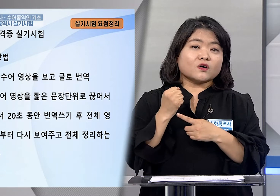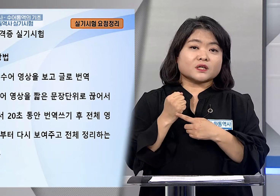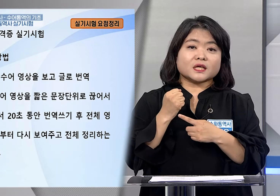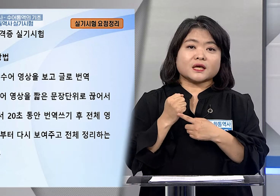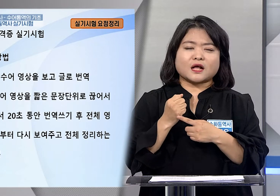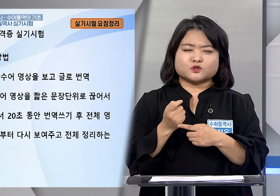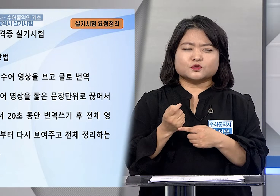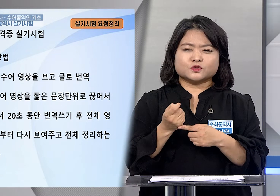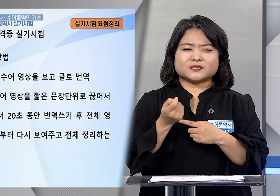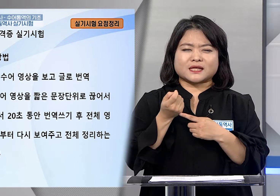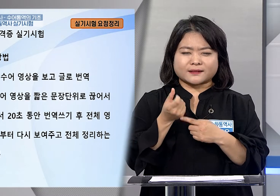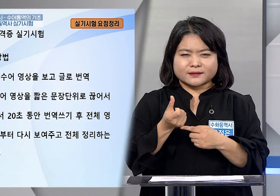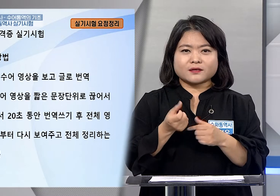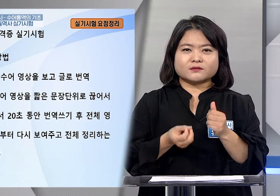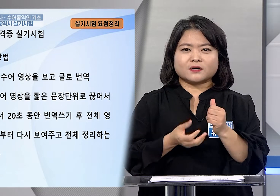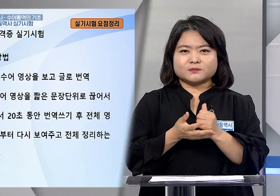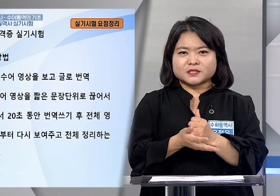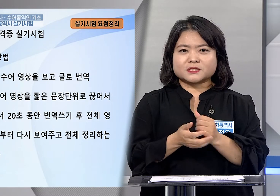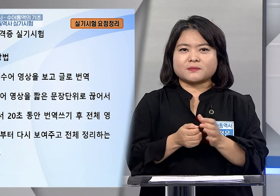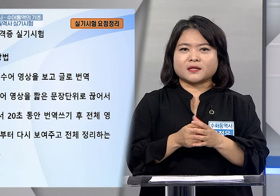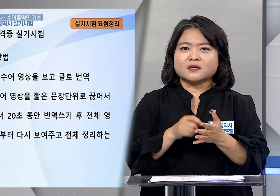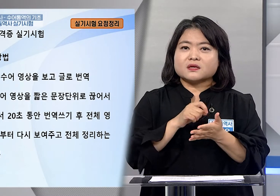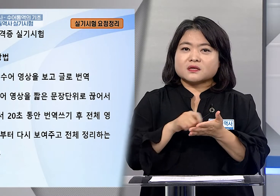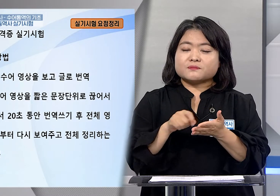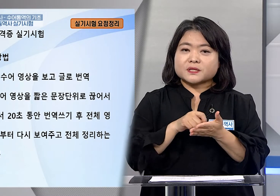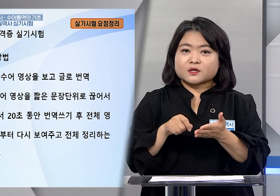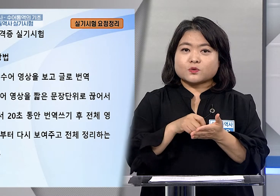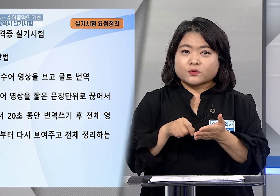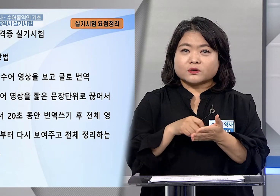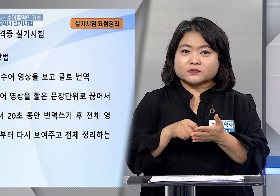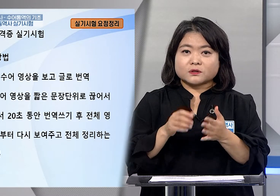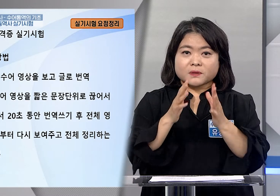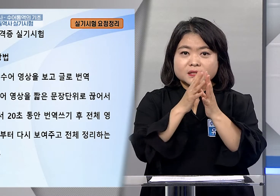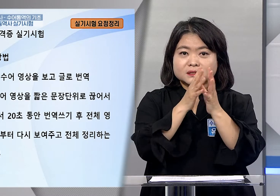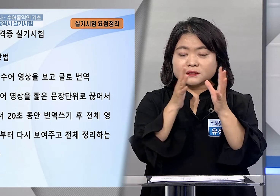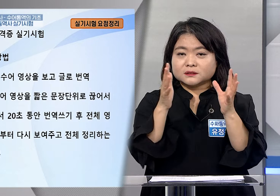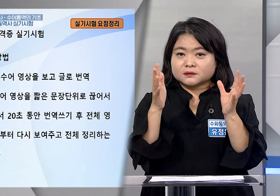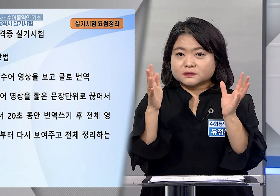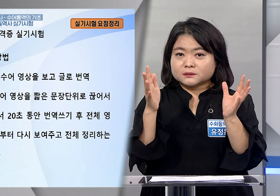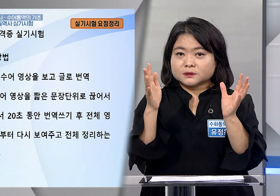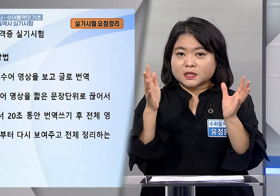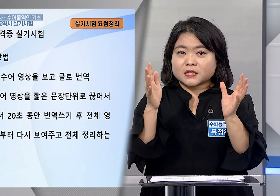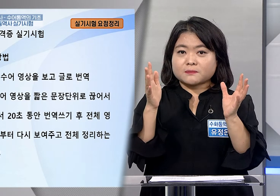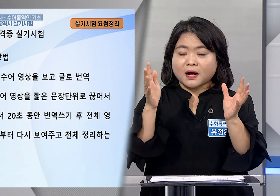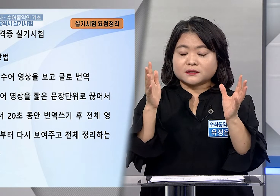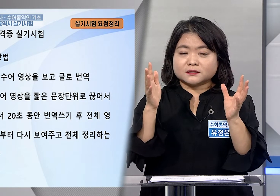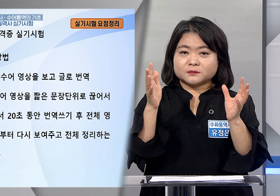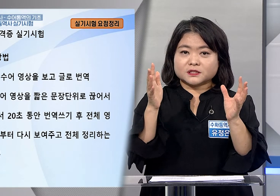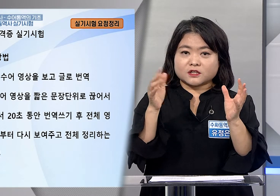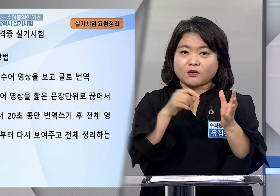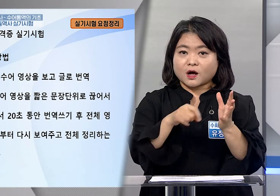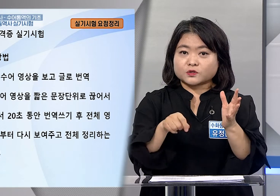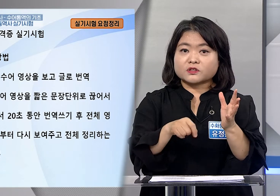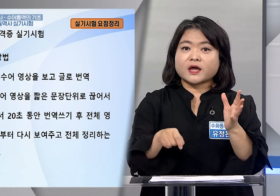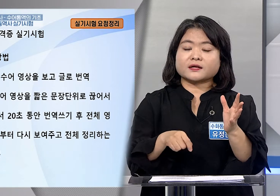기억력이 아주 작게 영향을 미치지만 이 필기통역은 정말 그 길이만큼을 기억하고 써야 하기